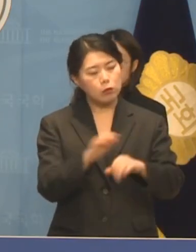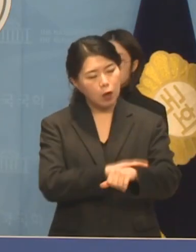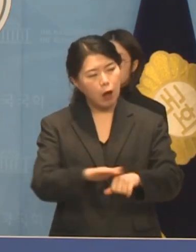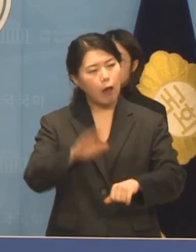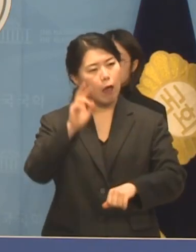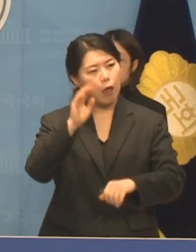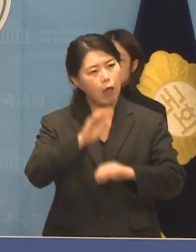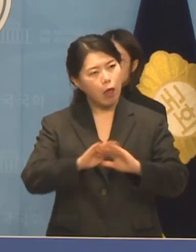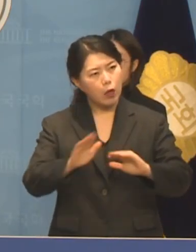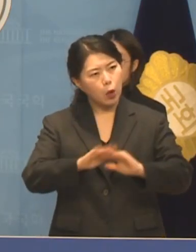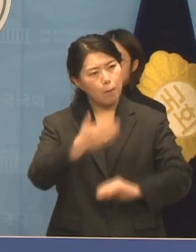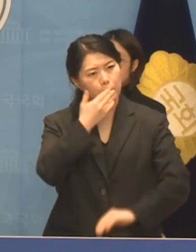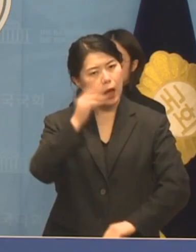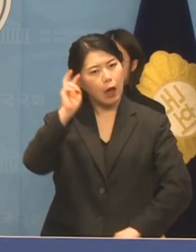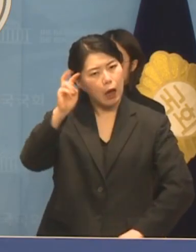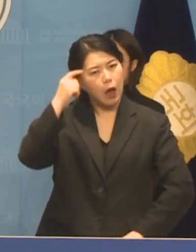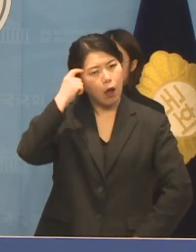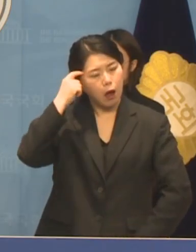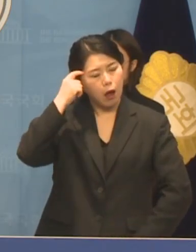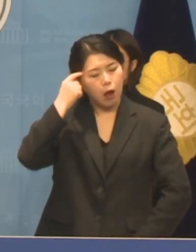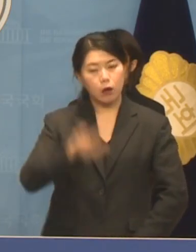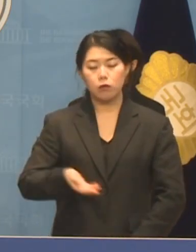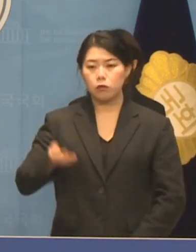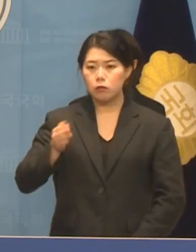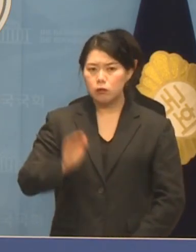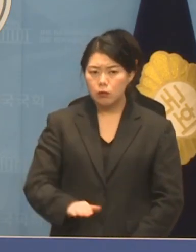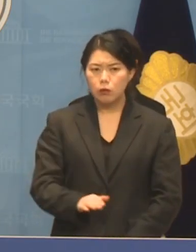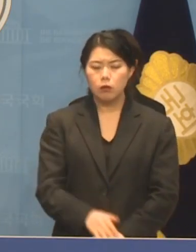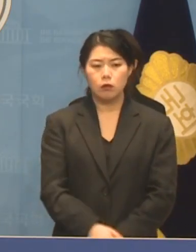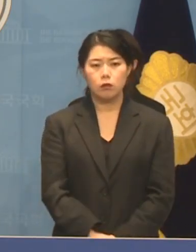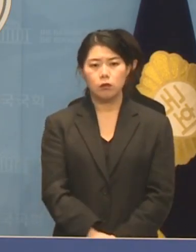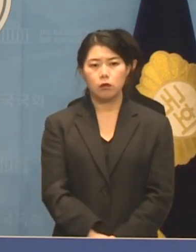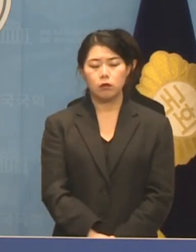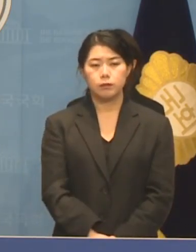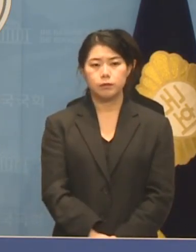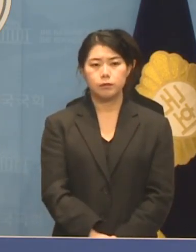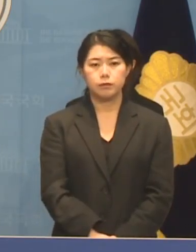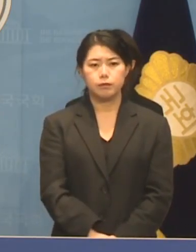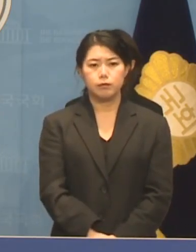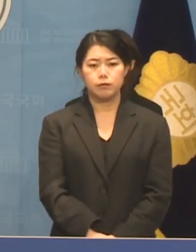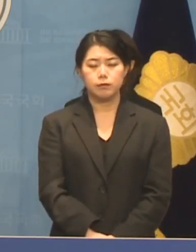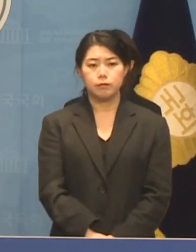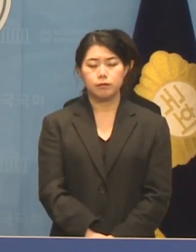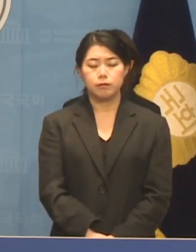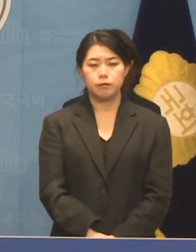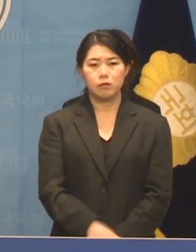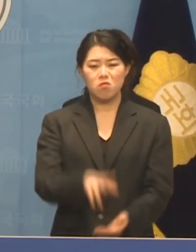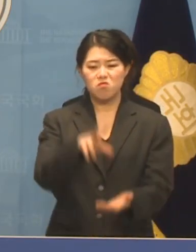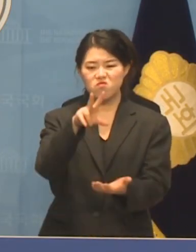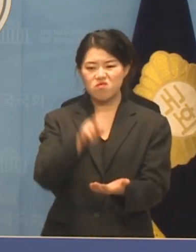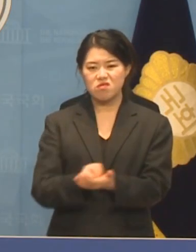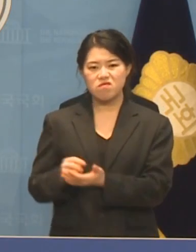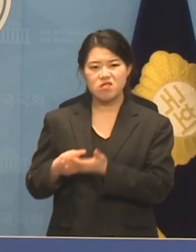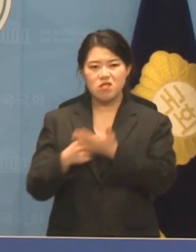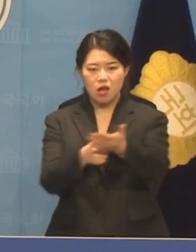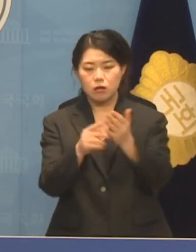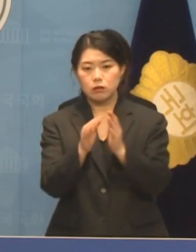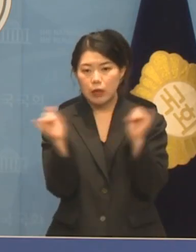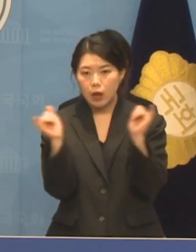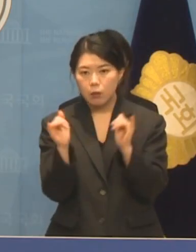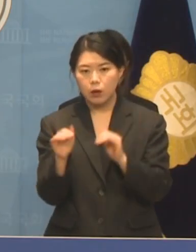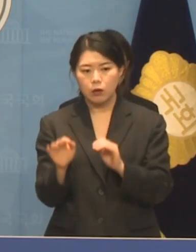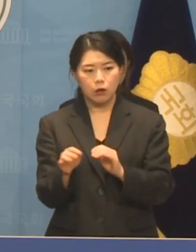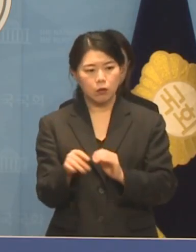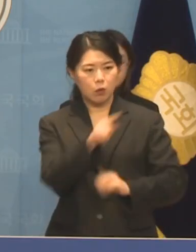생각했습니다. 그럼에도 불구하고 이 카라는 이 문제 제기를 한 내부 구성원들과